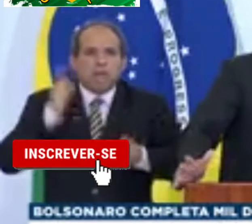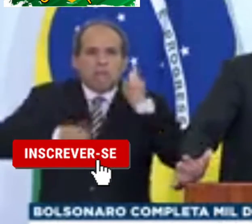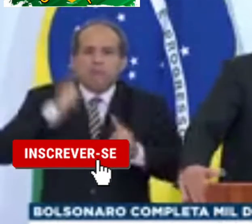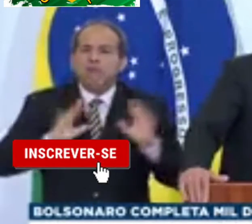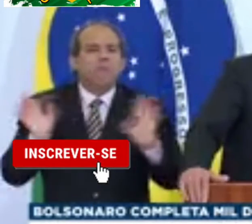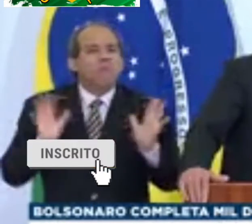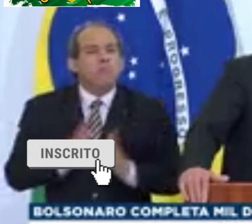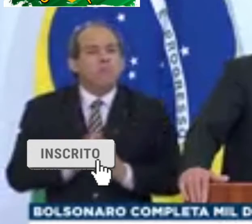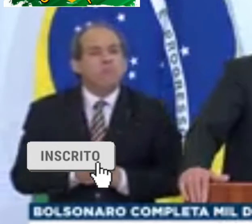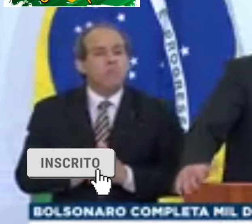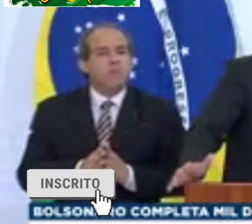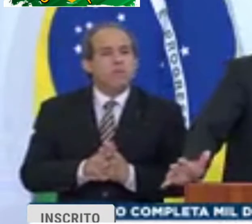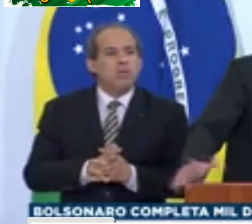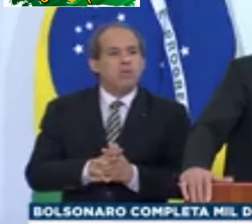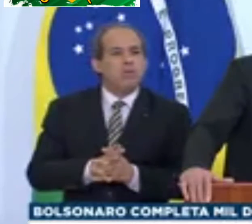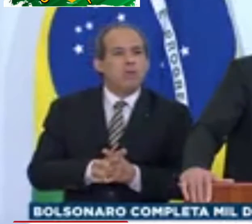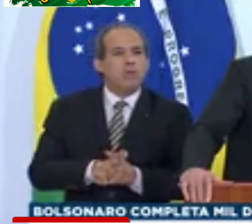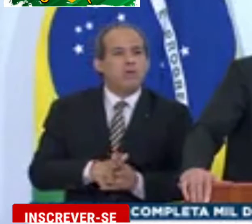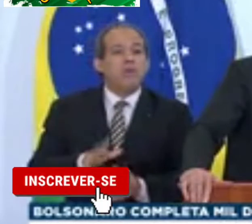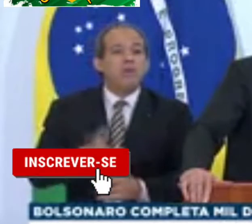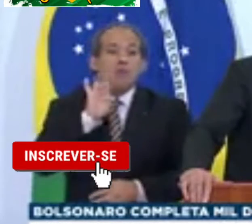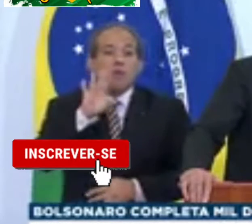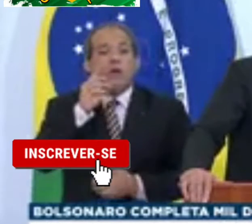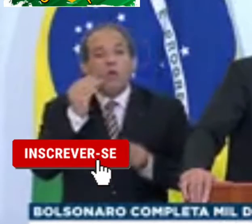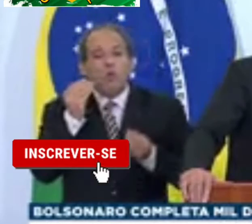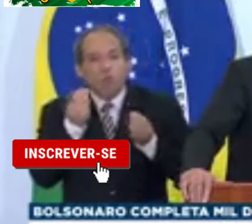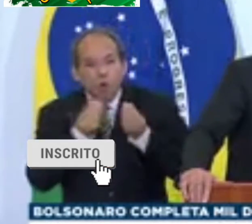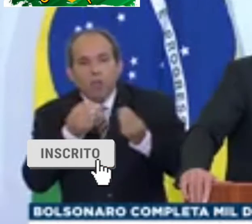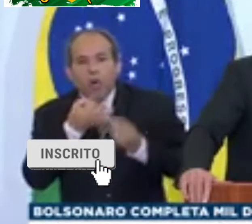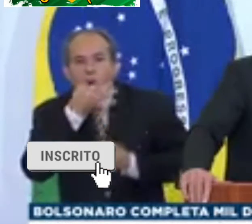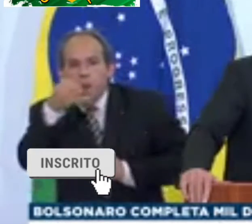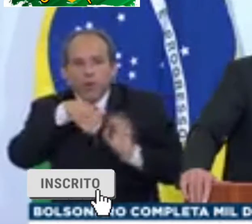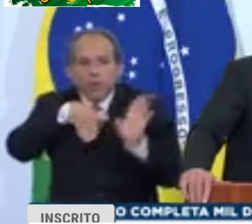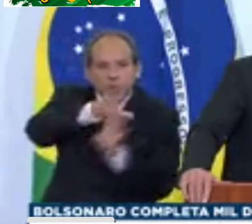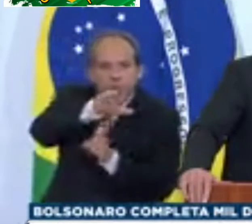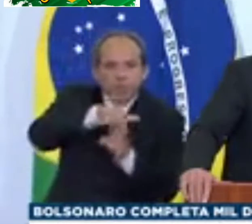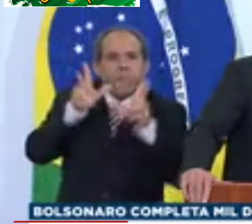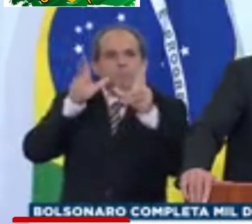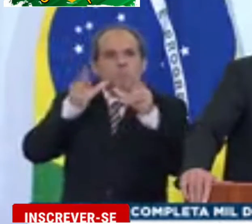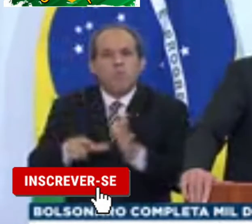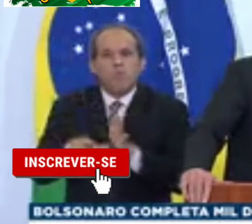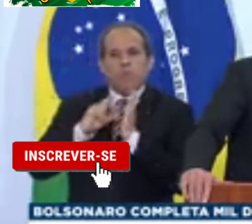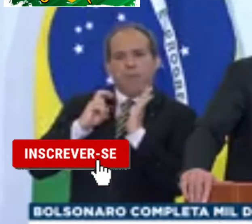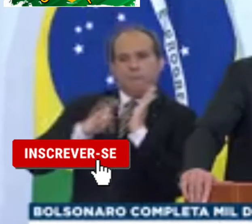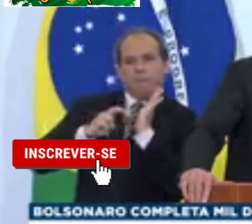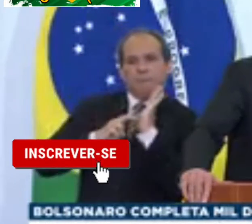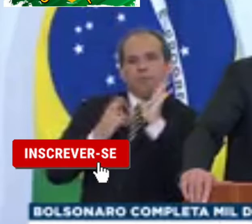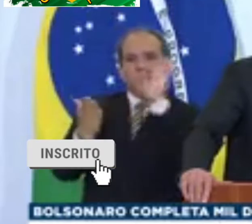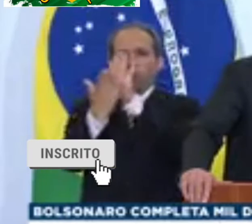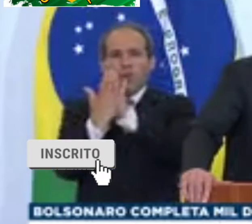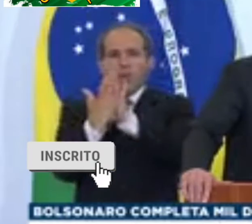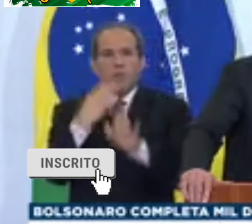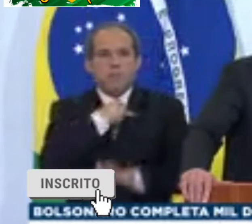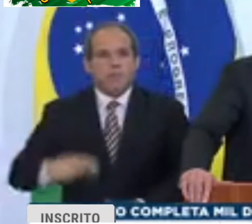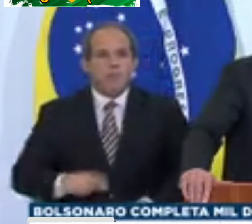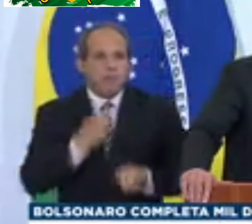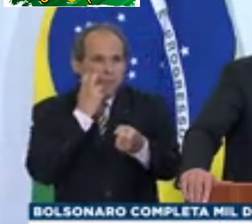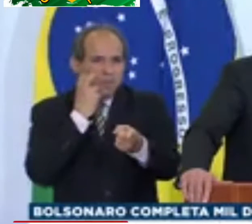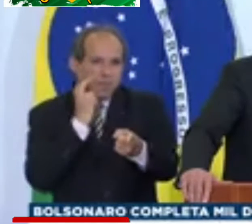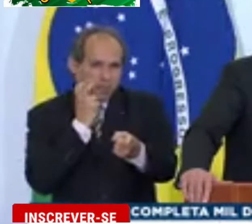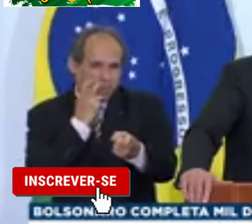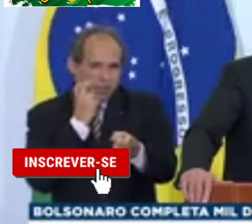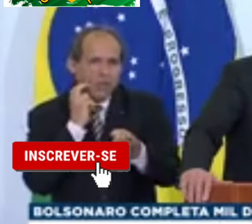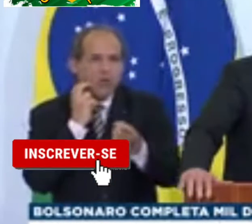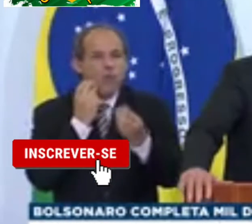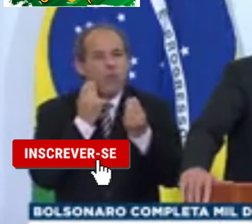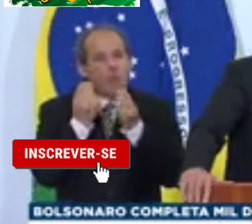Trabalha com observações, como hoje estive com o ministro Bento,